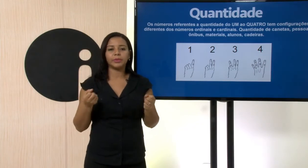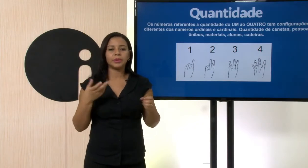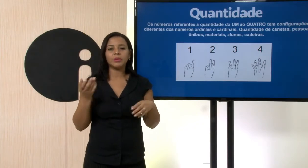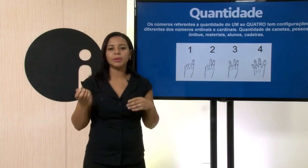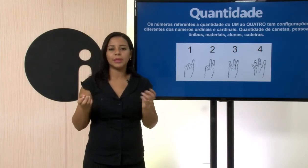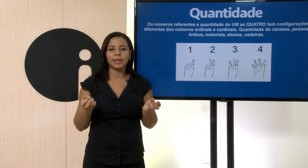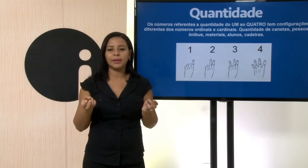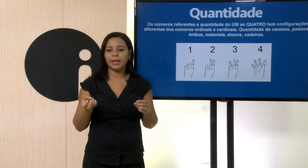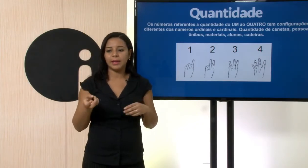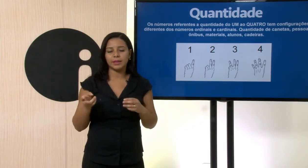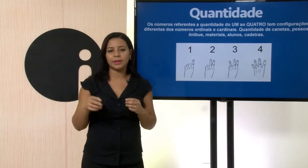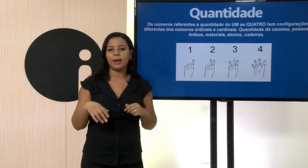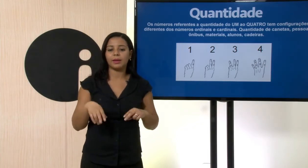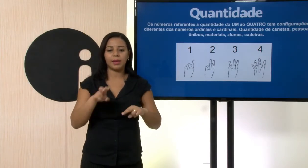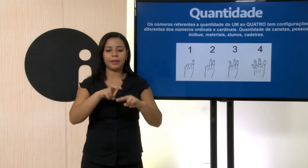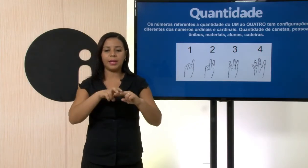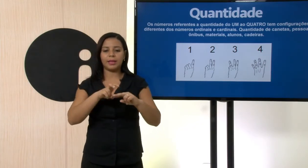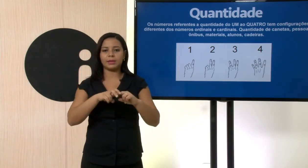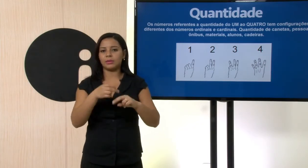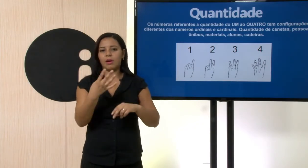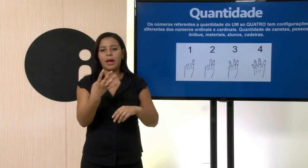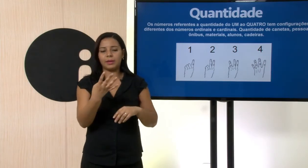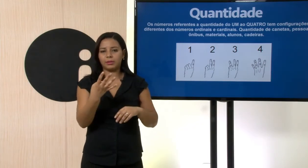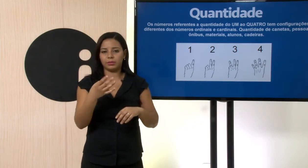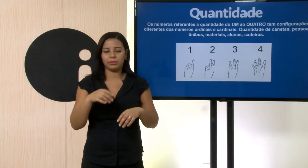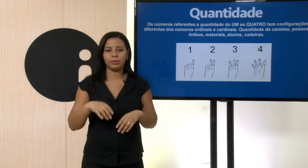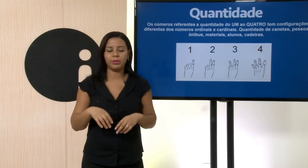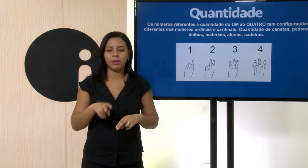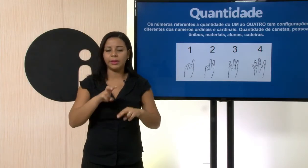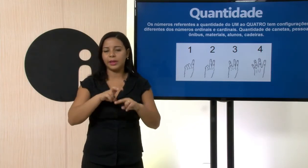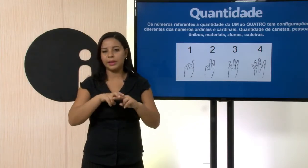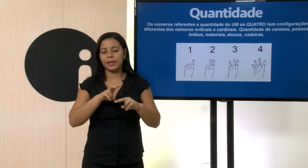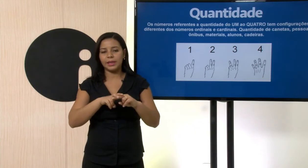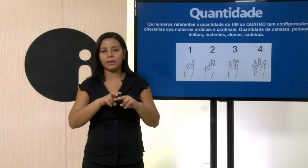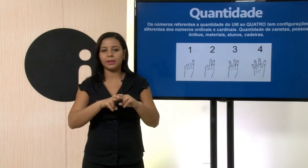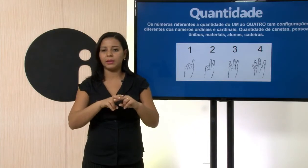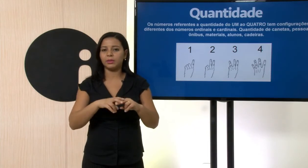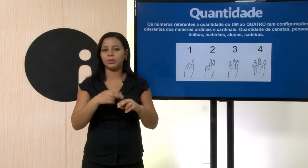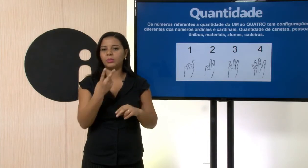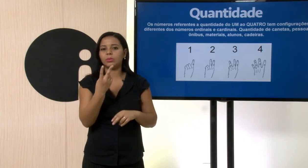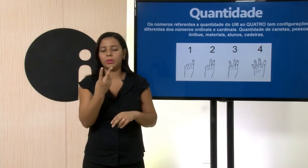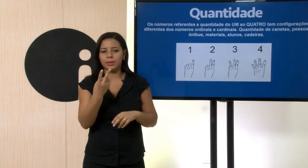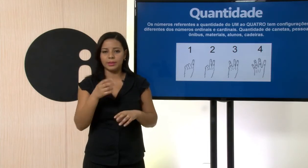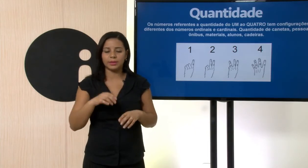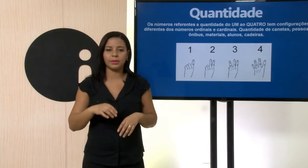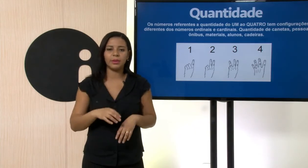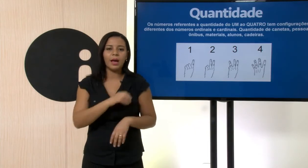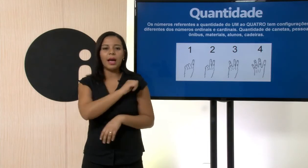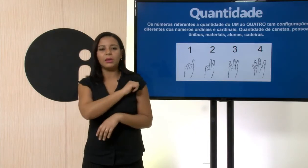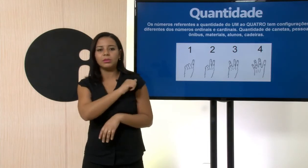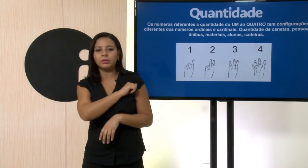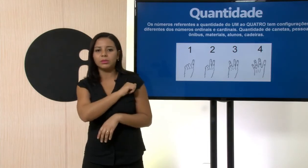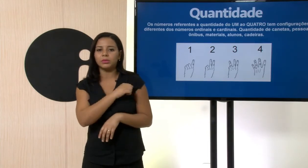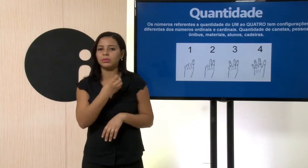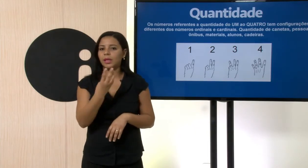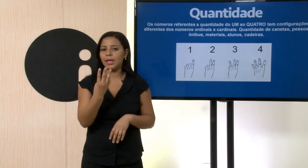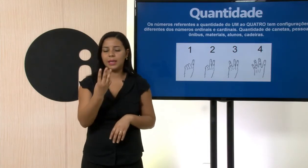são quantas cadeiras? Cadeira 4, cadeira 2, aluno